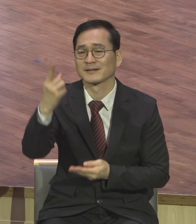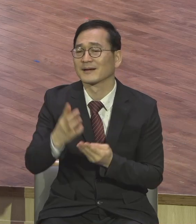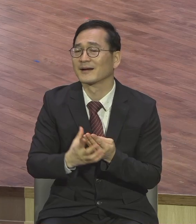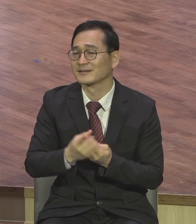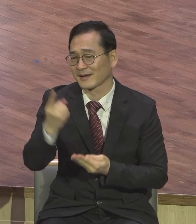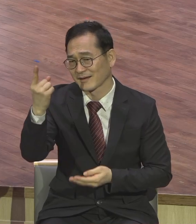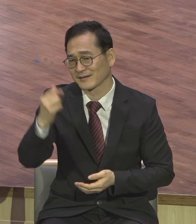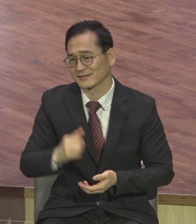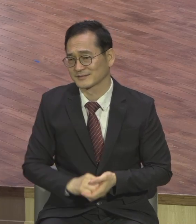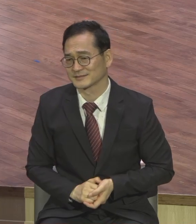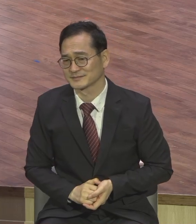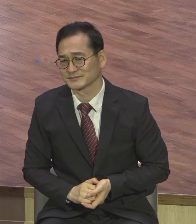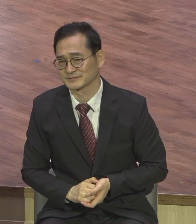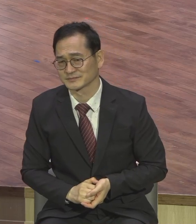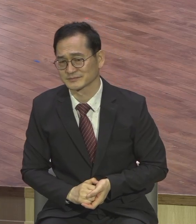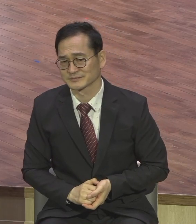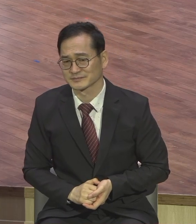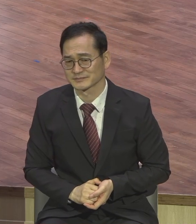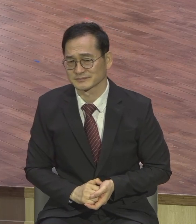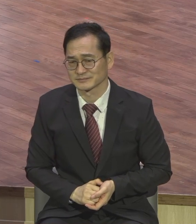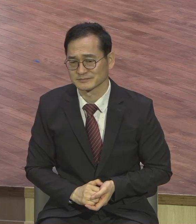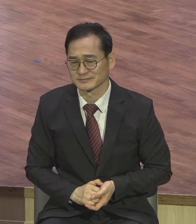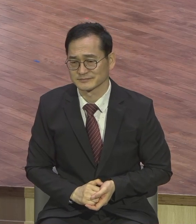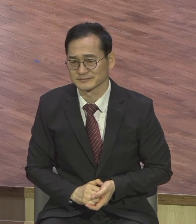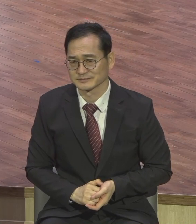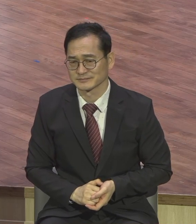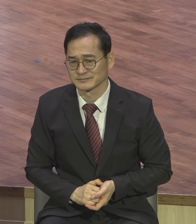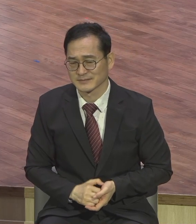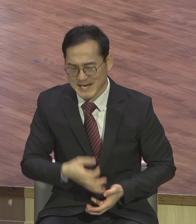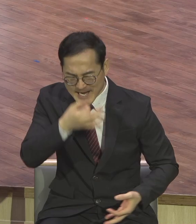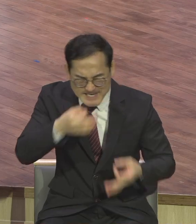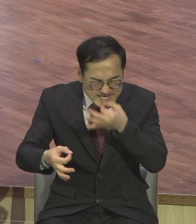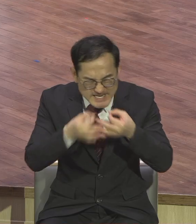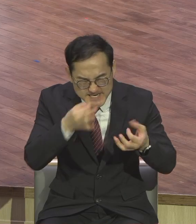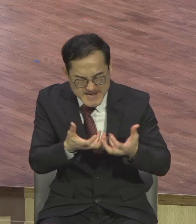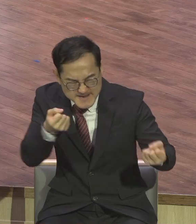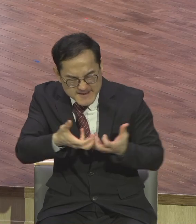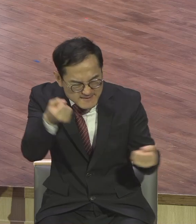기회로 삼지 말고 오직 사랑으로 서로 모여 종로로 타라.